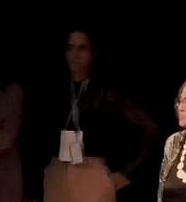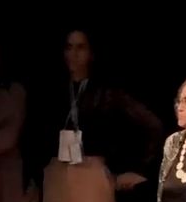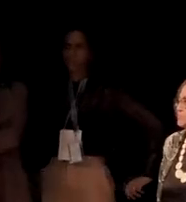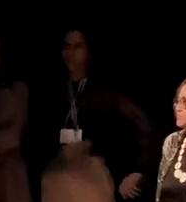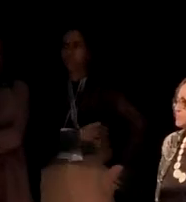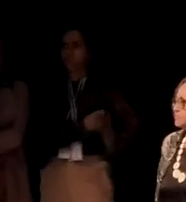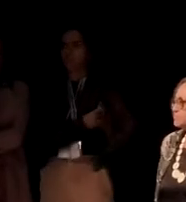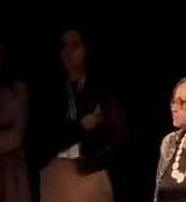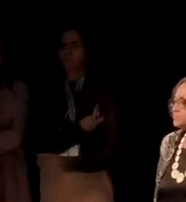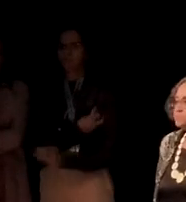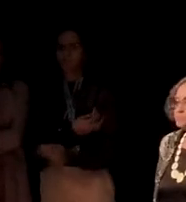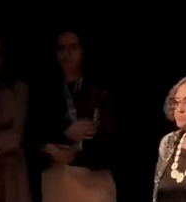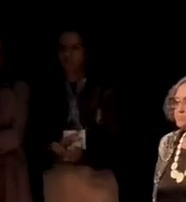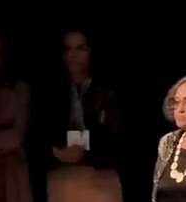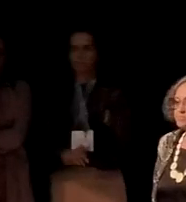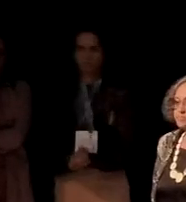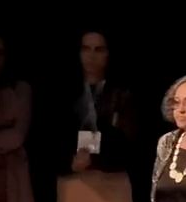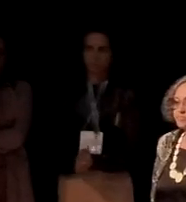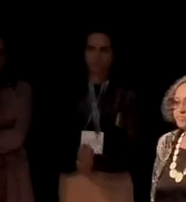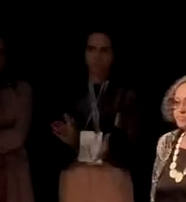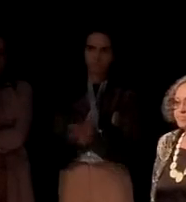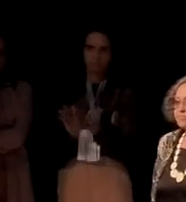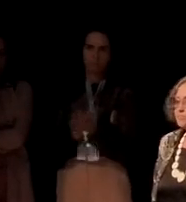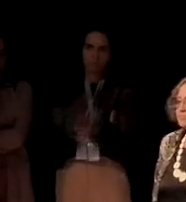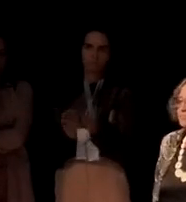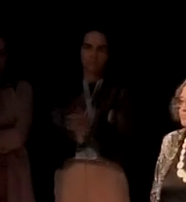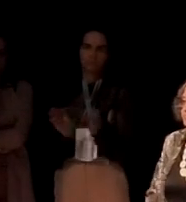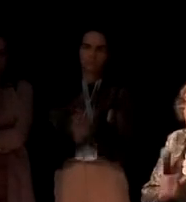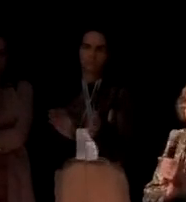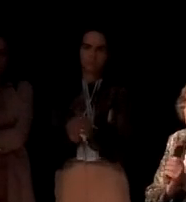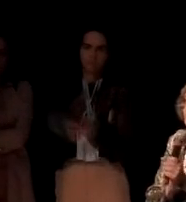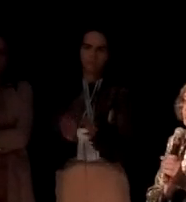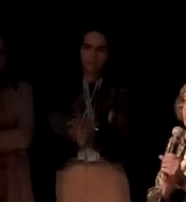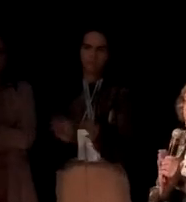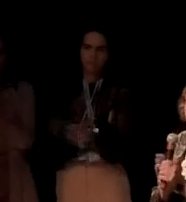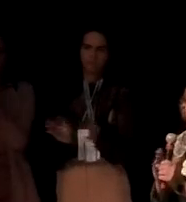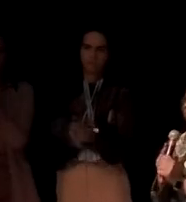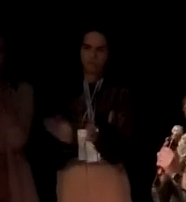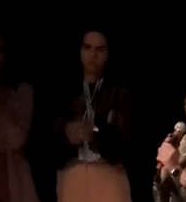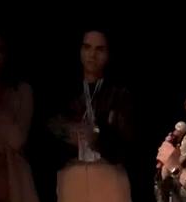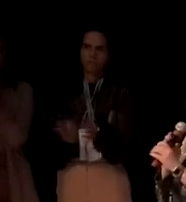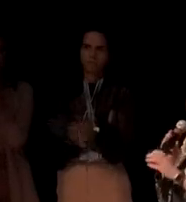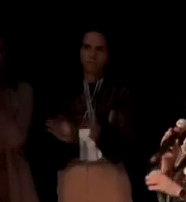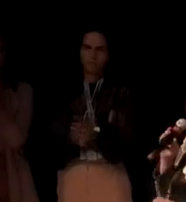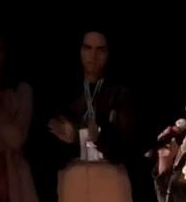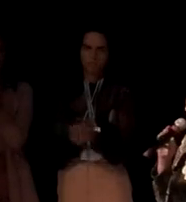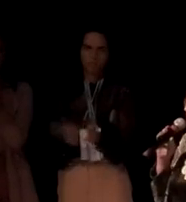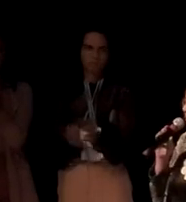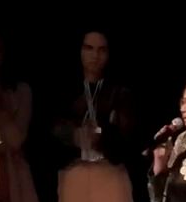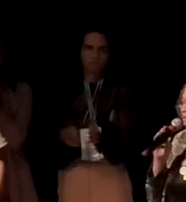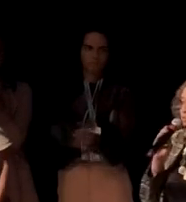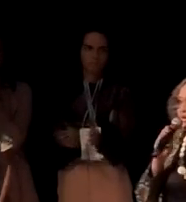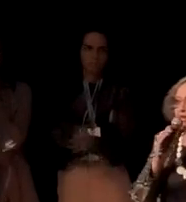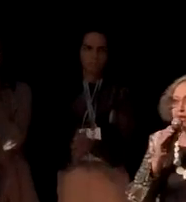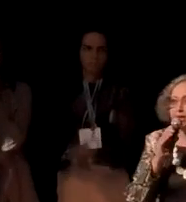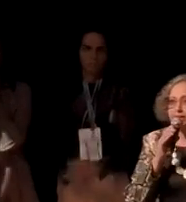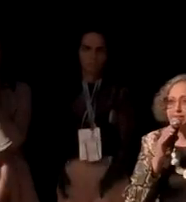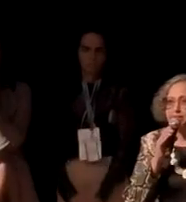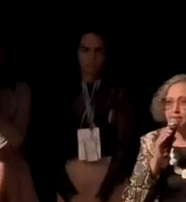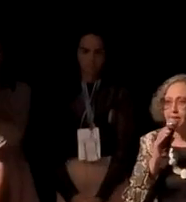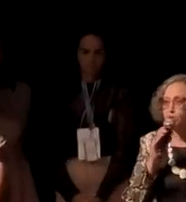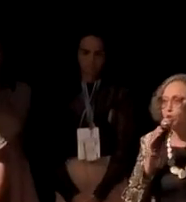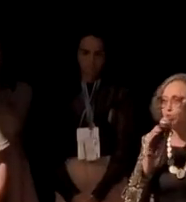pessoal por vocês estarem aqui nesses dois dias nesse evento maravilhoso obrigado e também